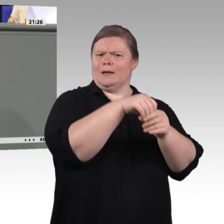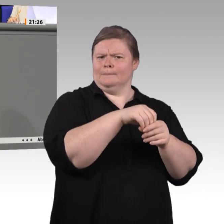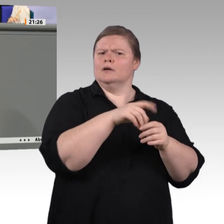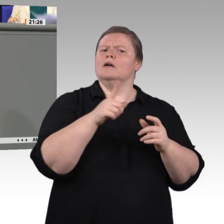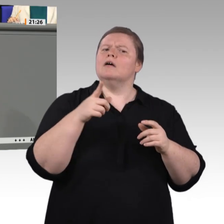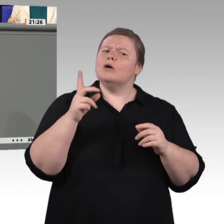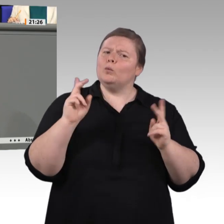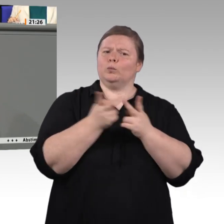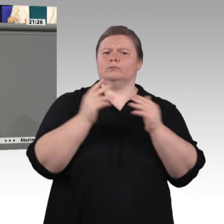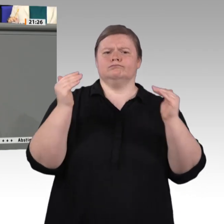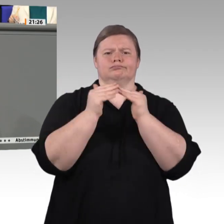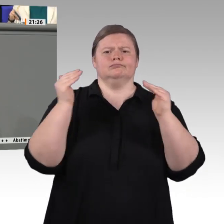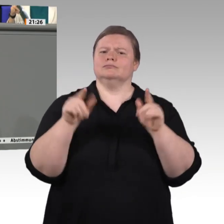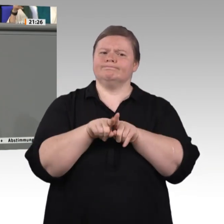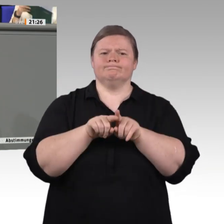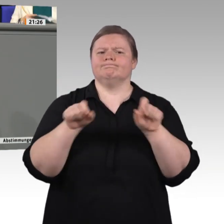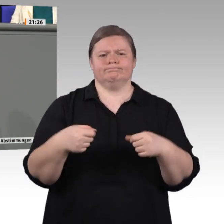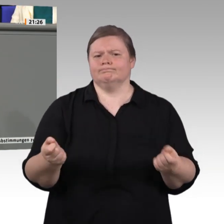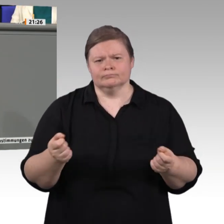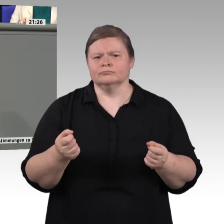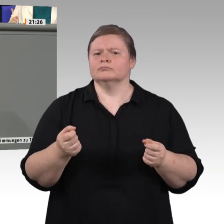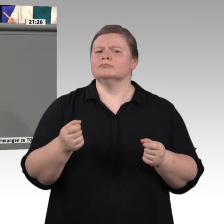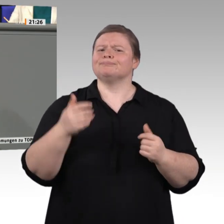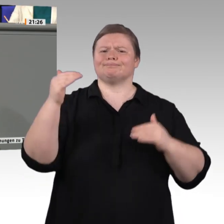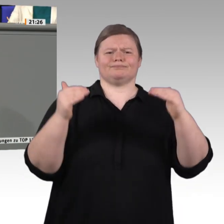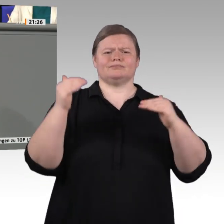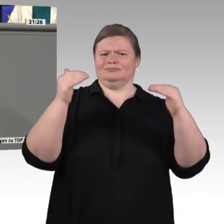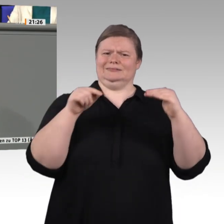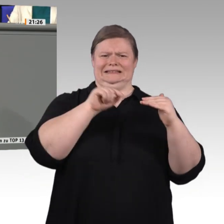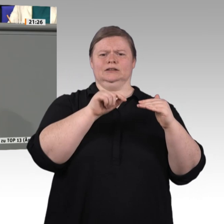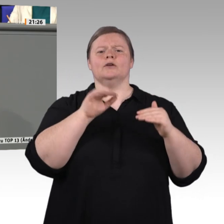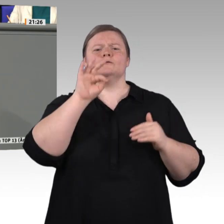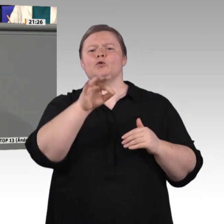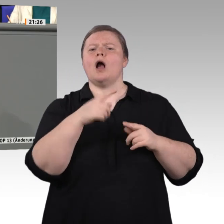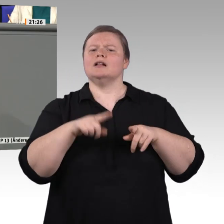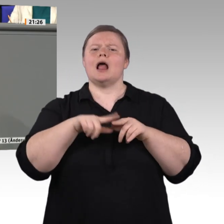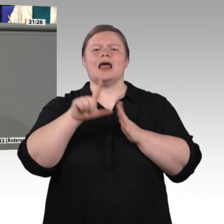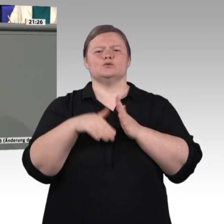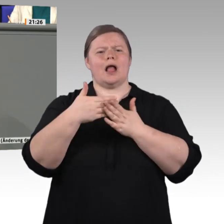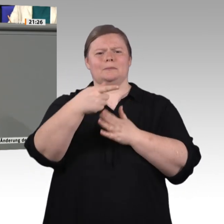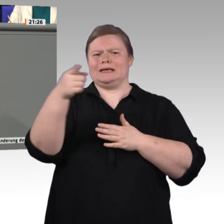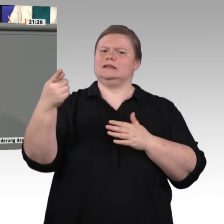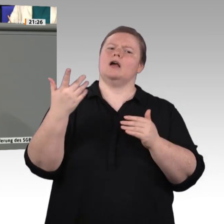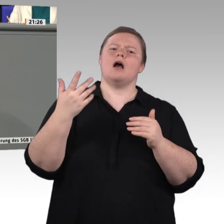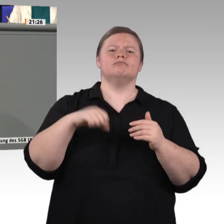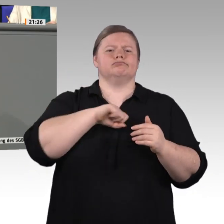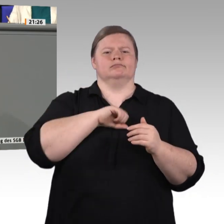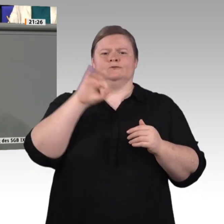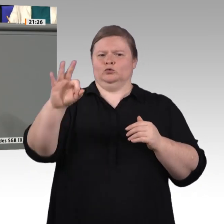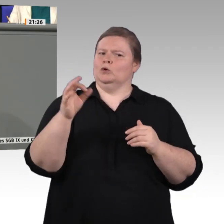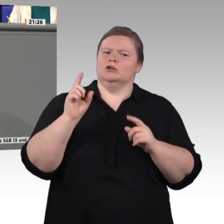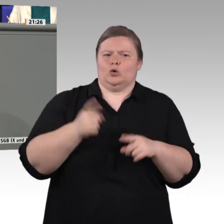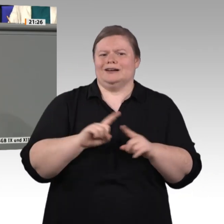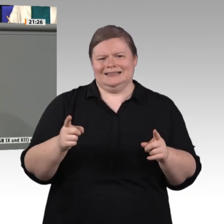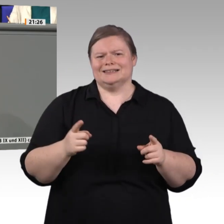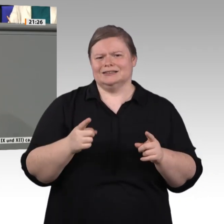die Werkstätten oder an diese anderen Leistungsanbieter ihre Aufträge vergeben. Wir wollen, dass die Werkstätten nicht